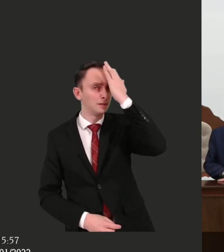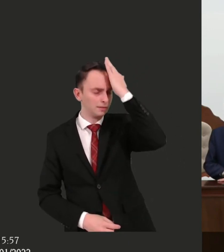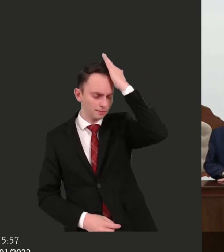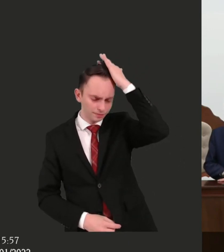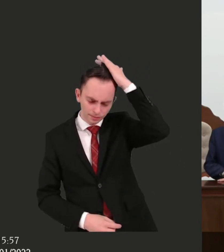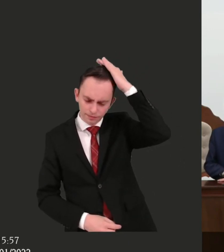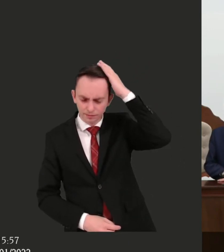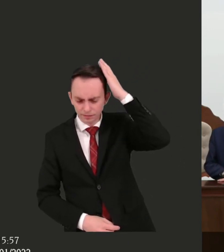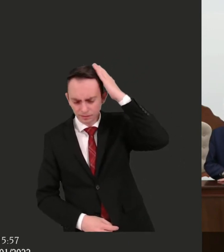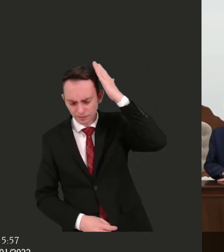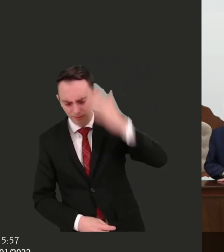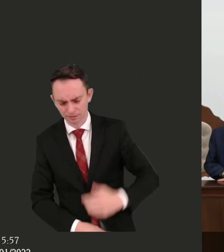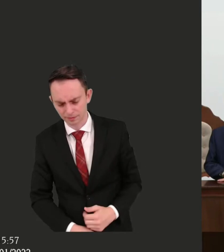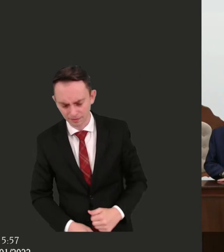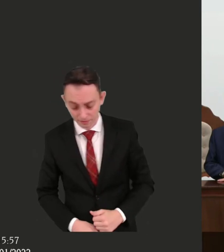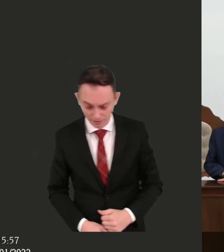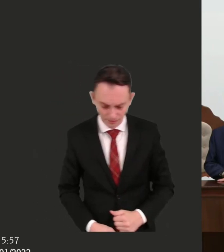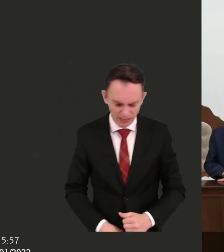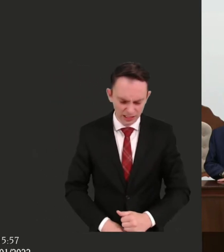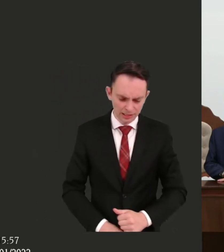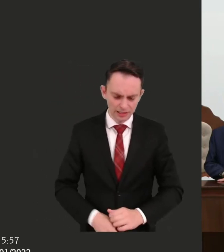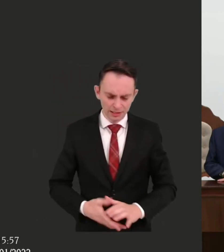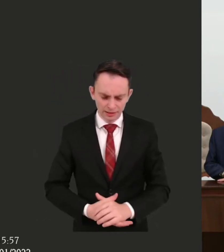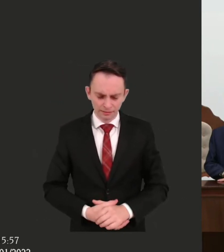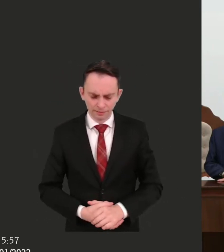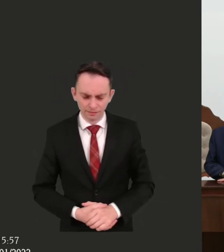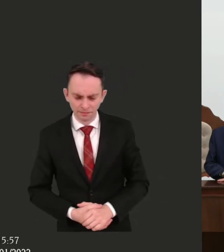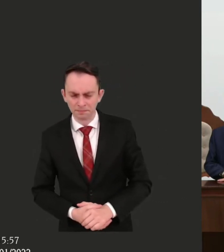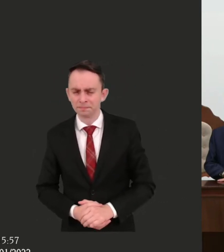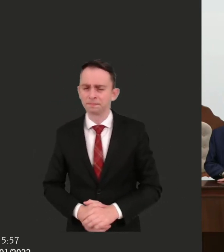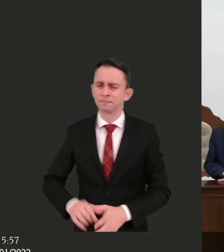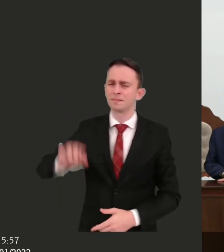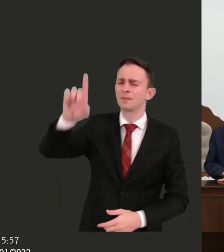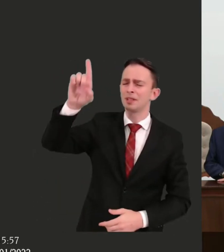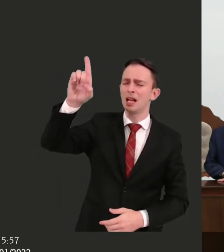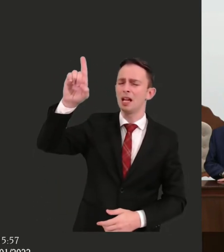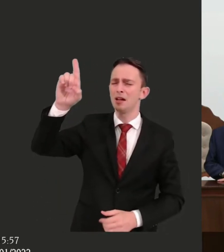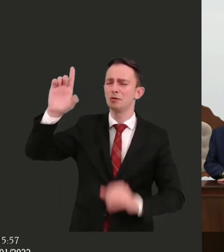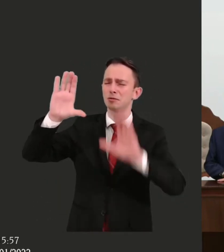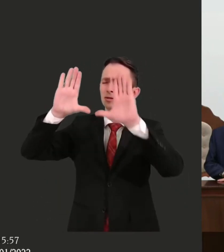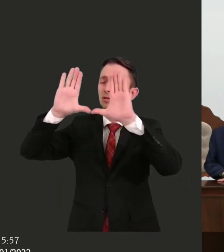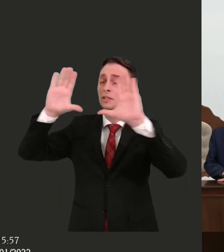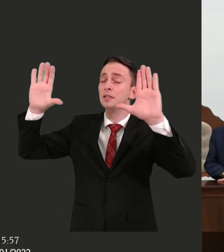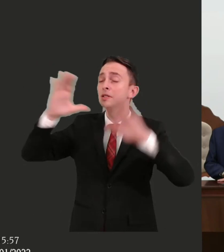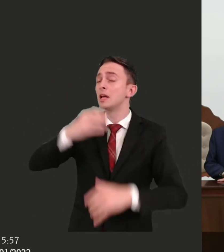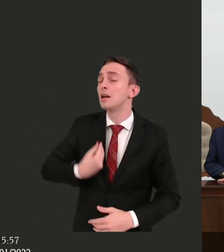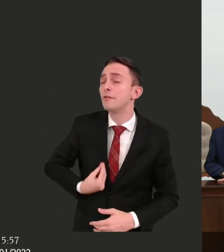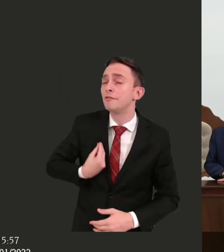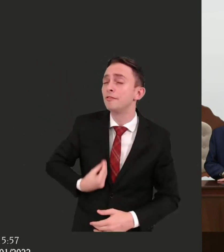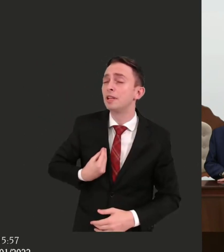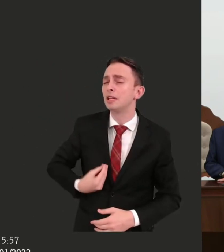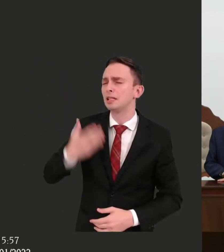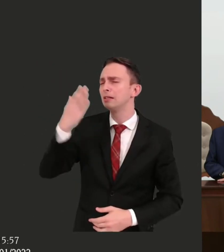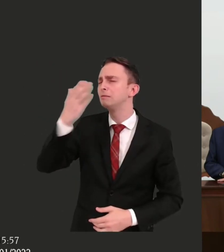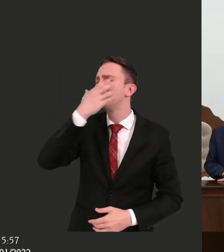teu nome, Senhor. Aleluia. Nosso eterno Deus e Pai celestial, graças